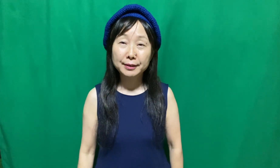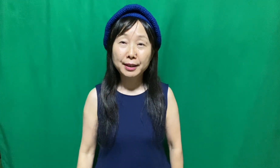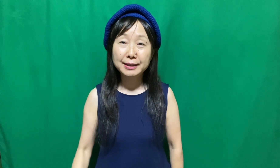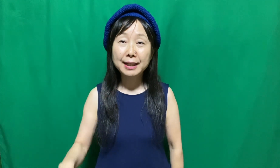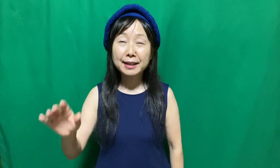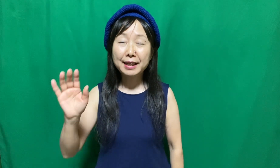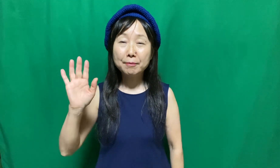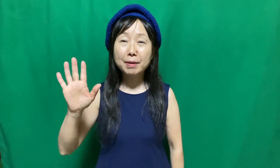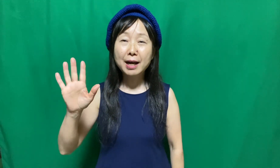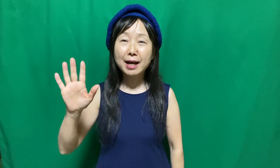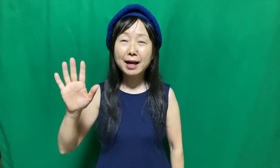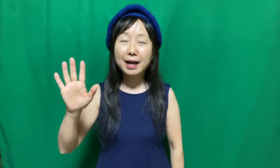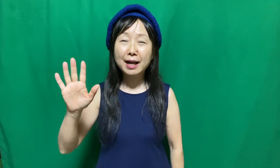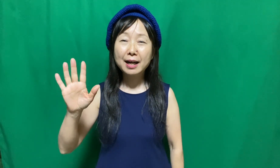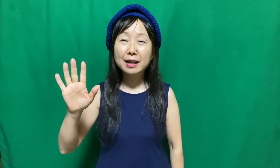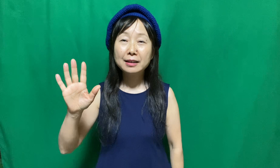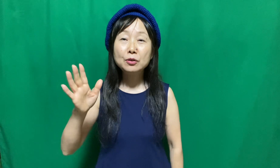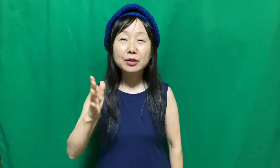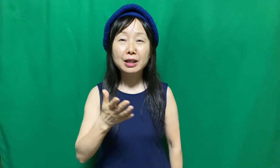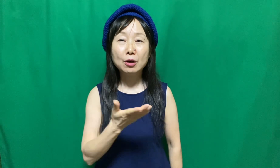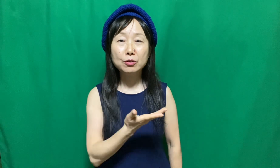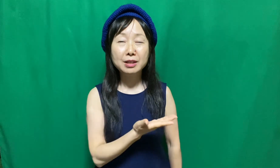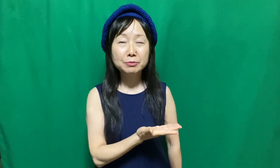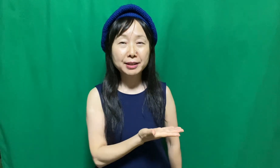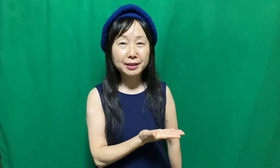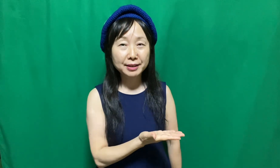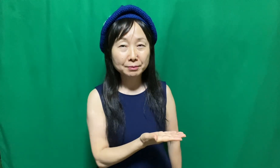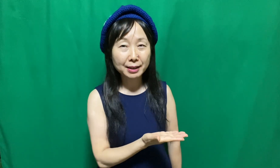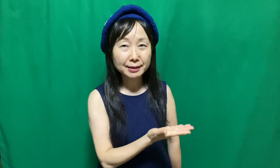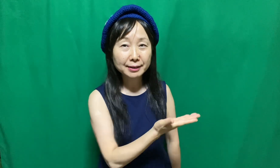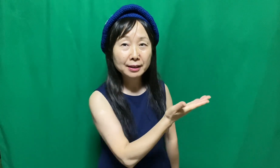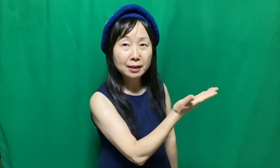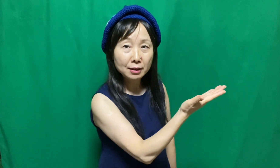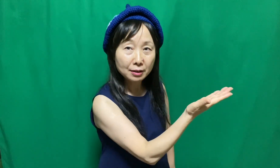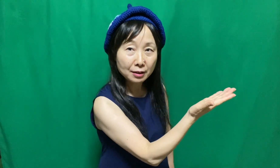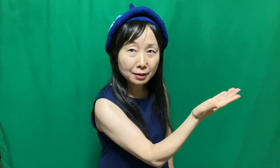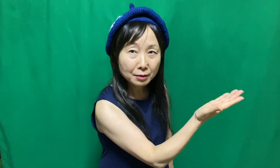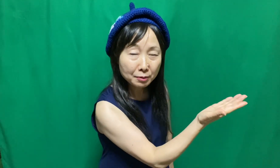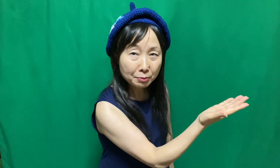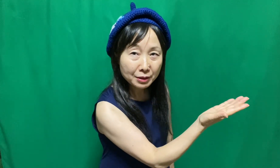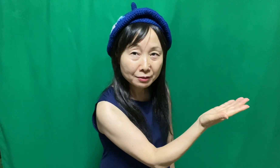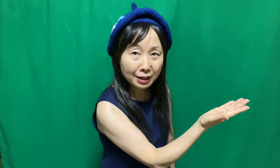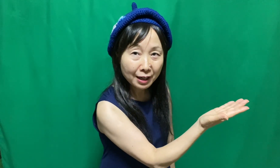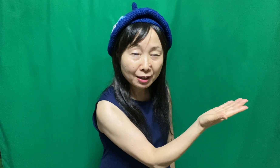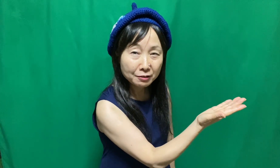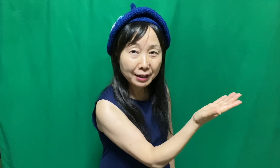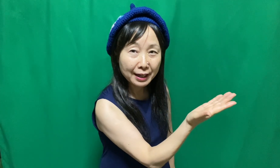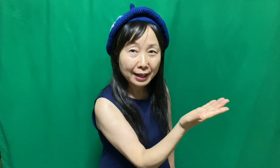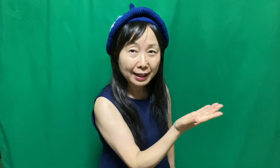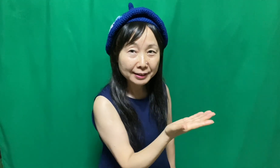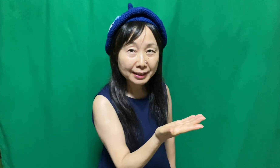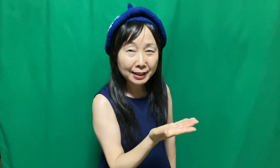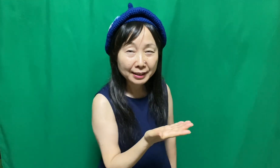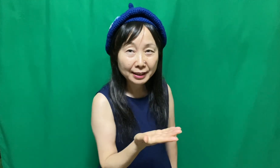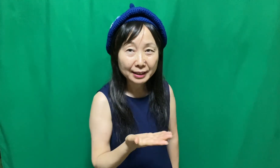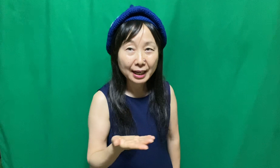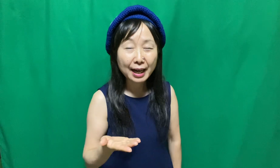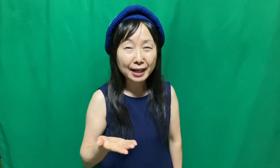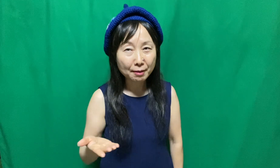じゃんけんパー。手のひらを上向きにします。水は上から下に流れ